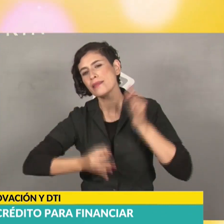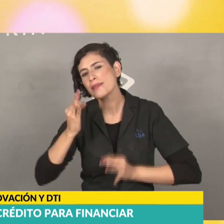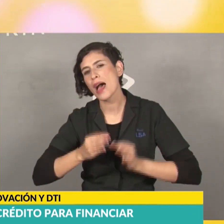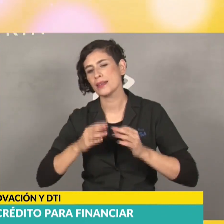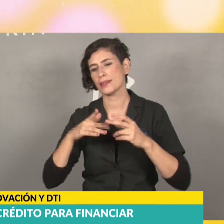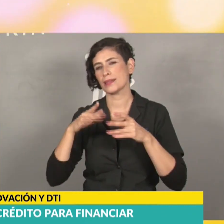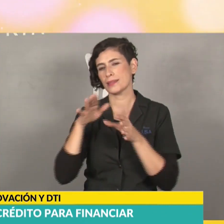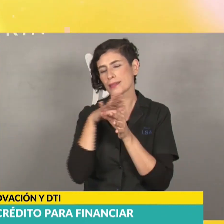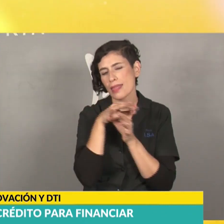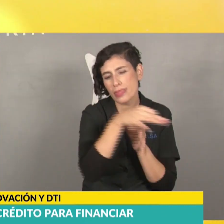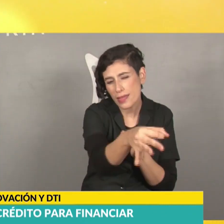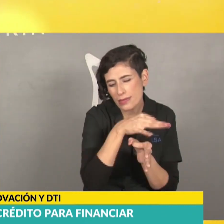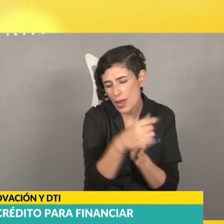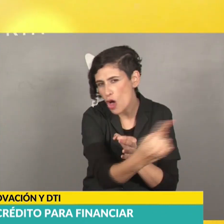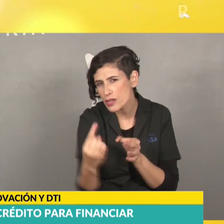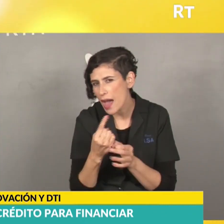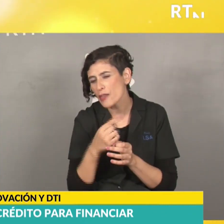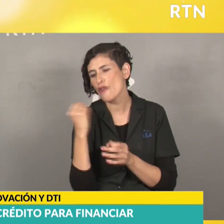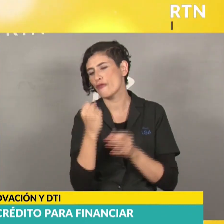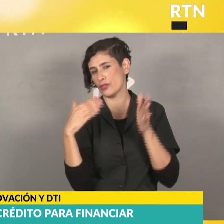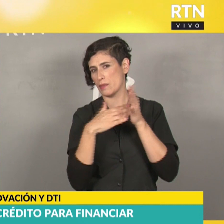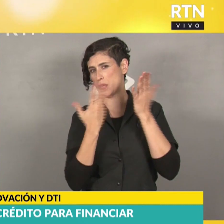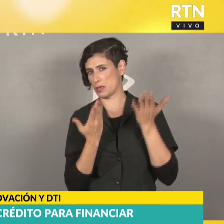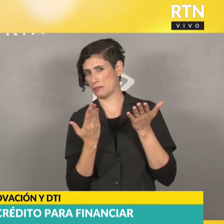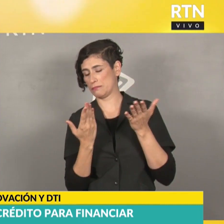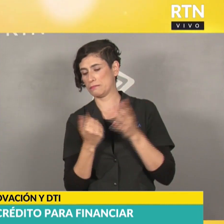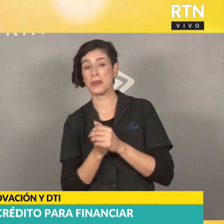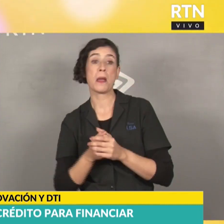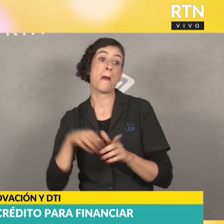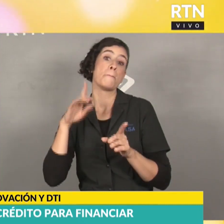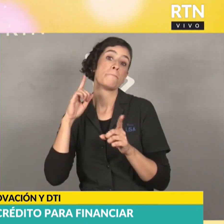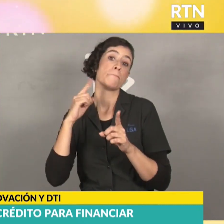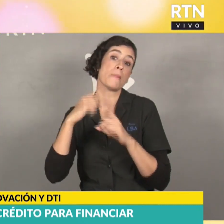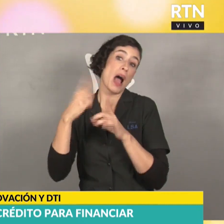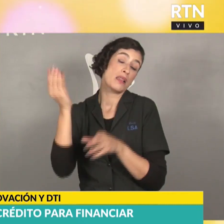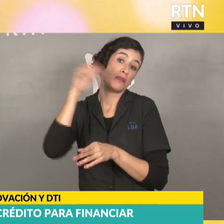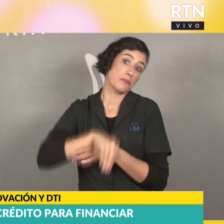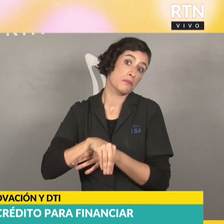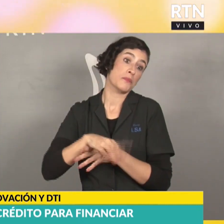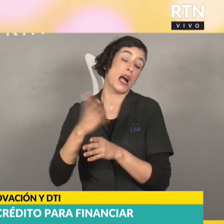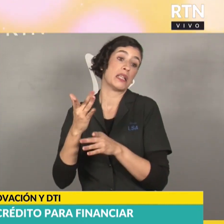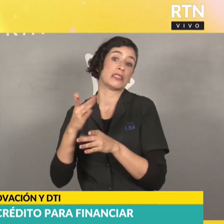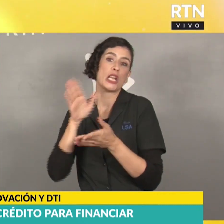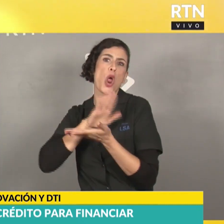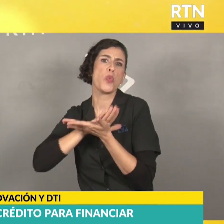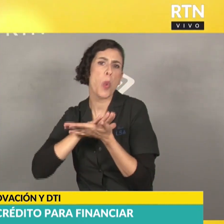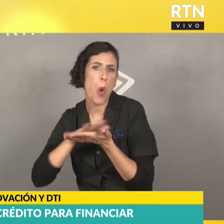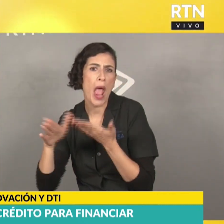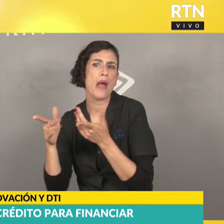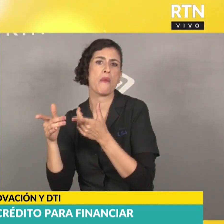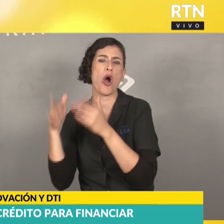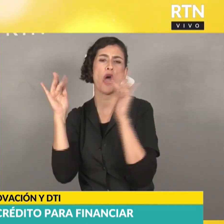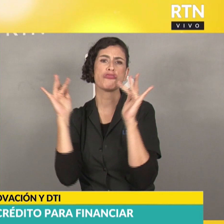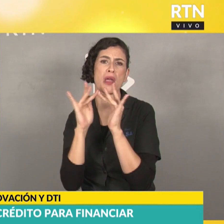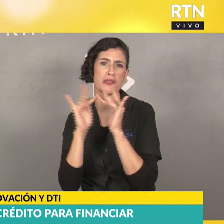destino. Y después, otras que son puntualmente la innovación, la tecnología, la gobernanza, que es el trabajo en forma conjunta